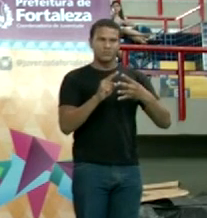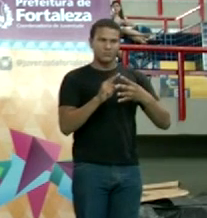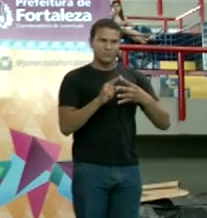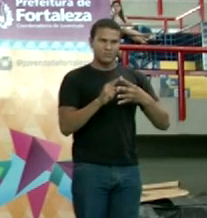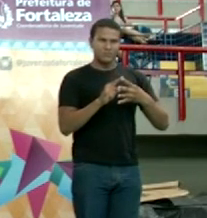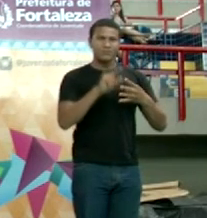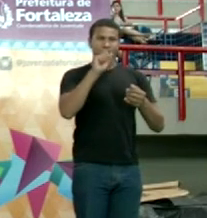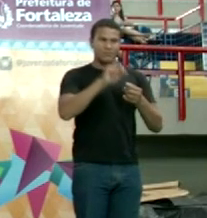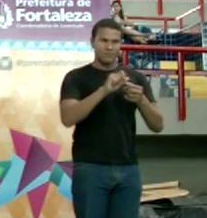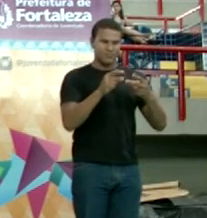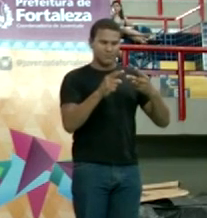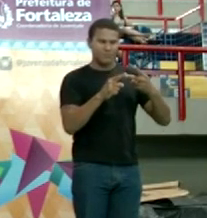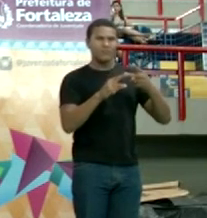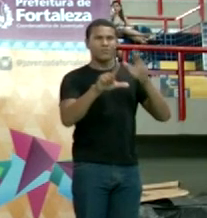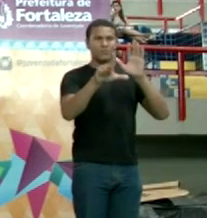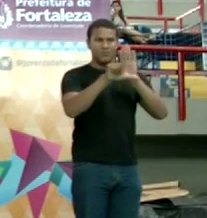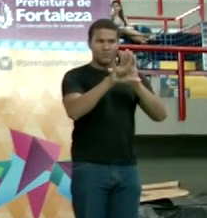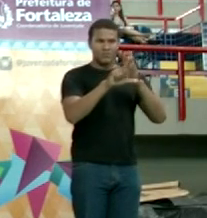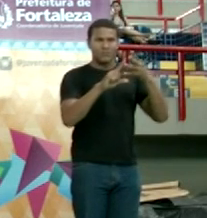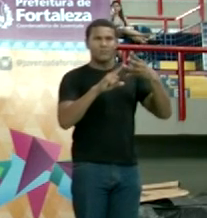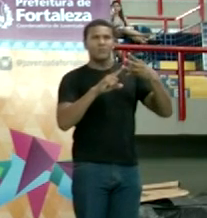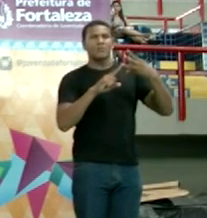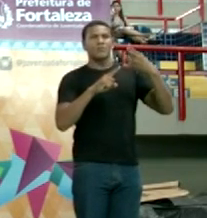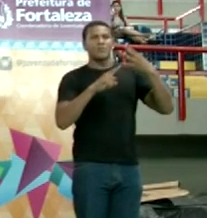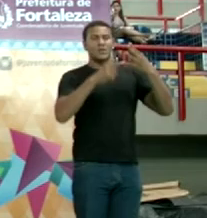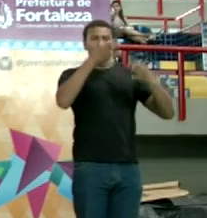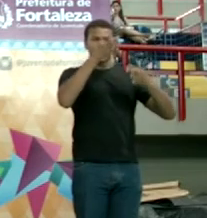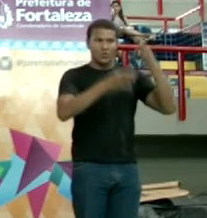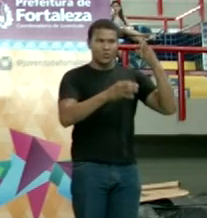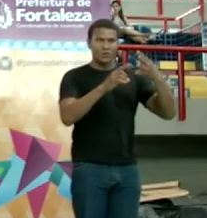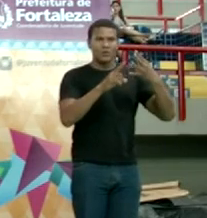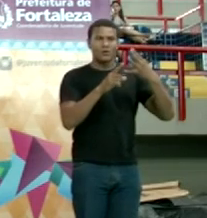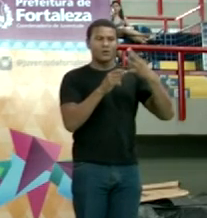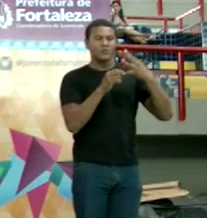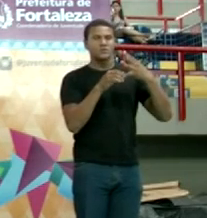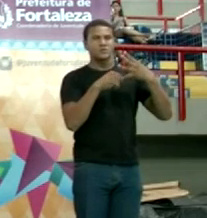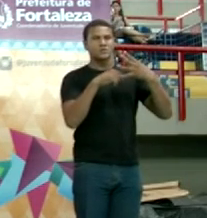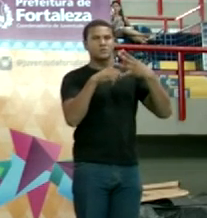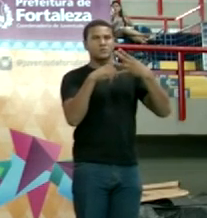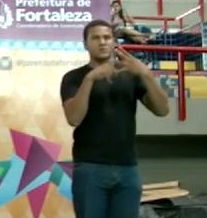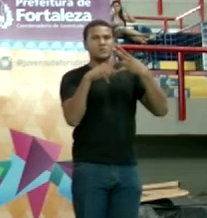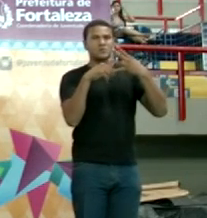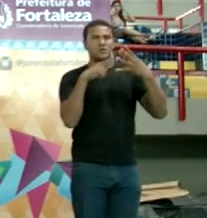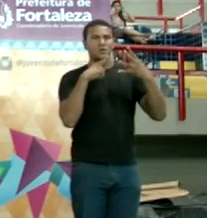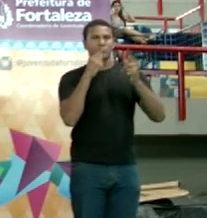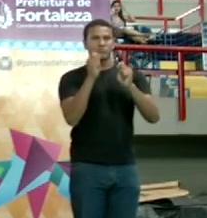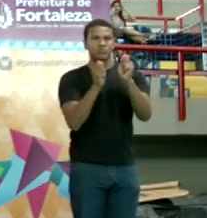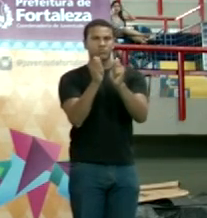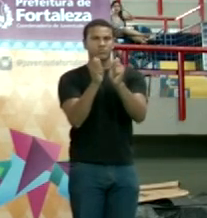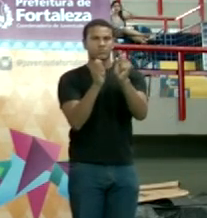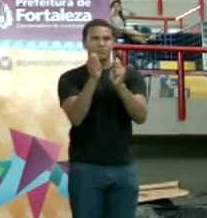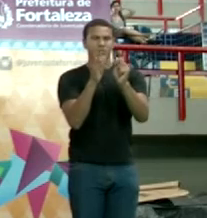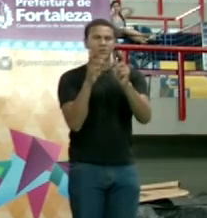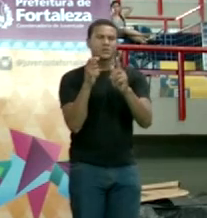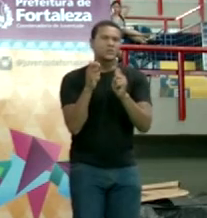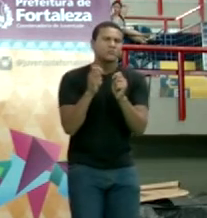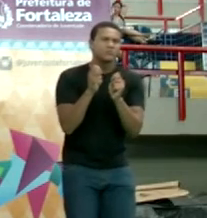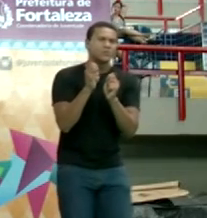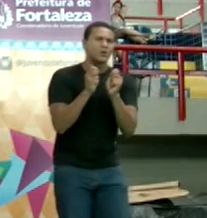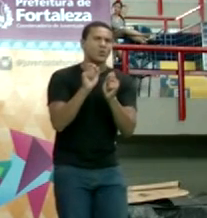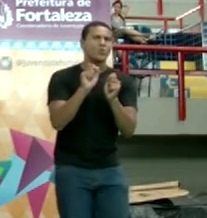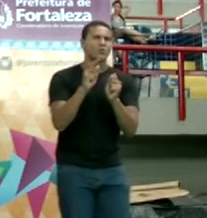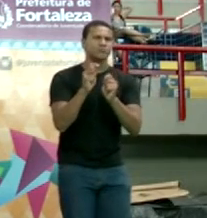você tem o legislativo, você tem o judiciário, mas você tem o poder moderador. E o poder